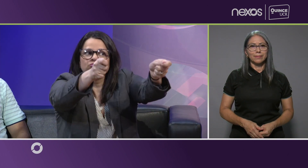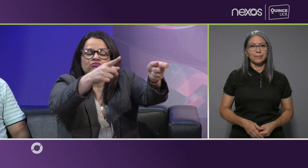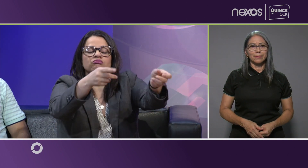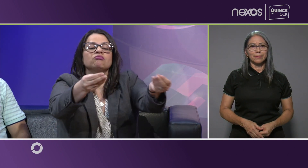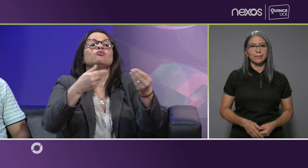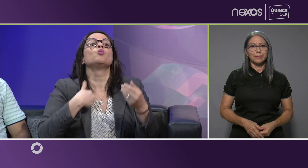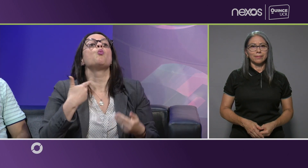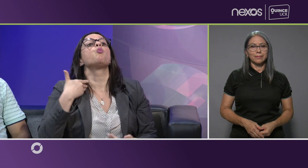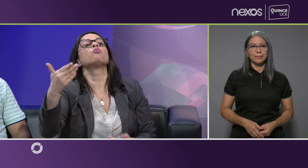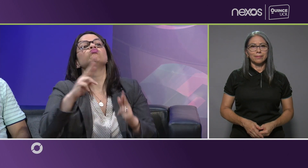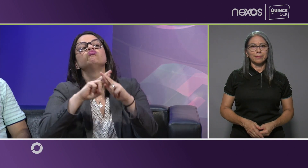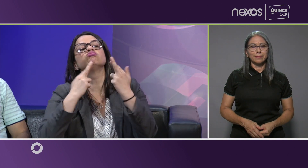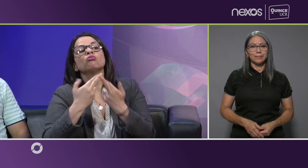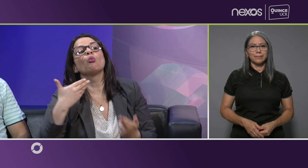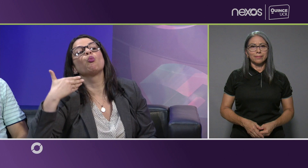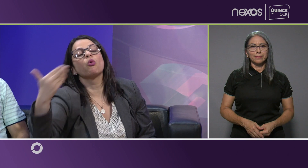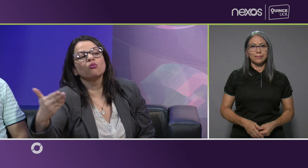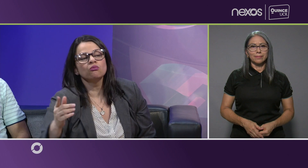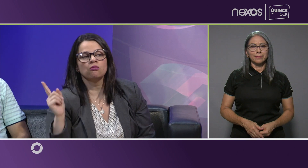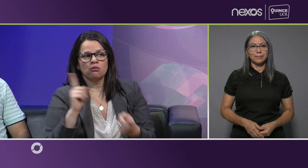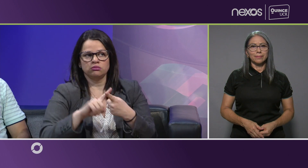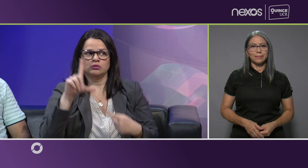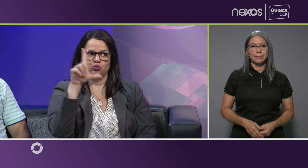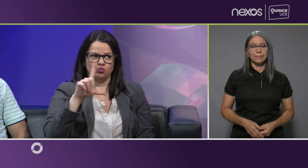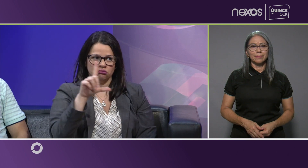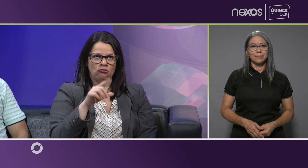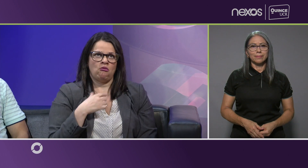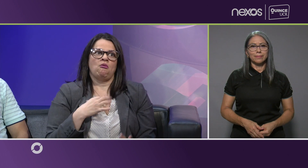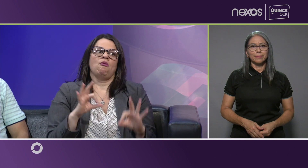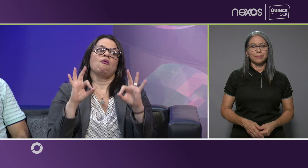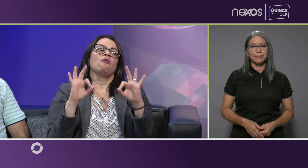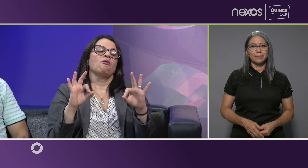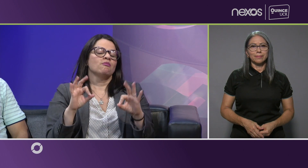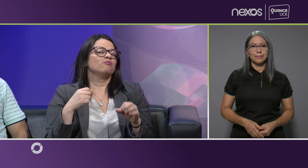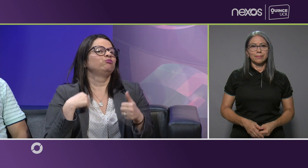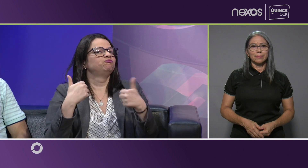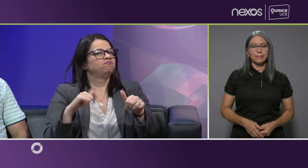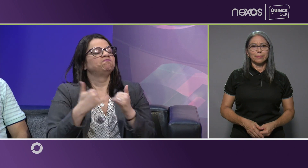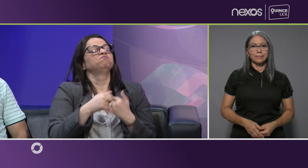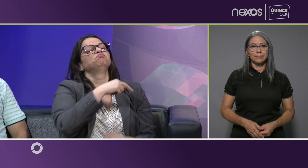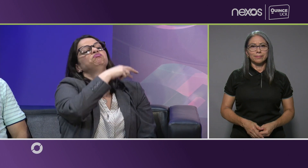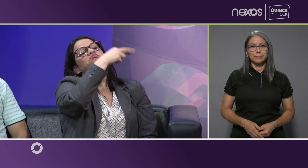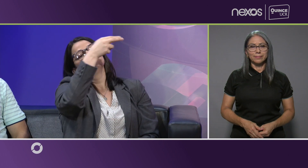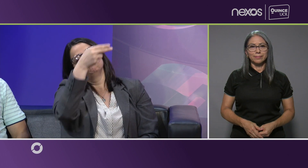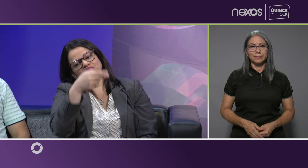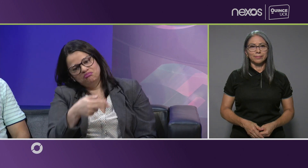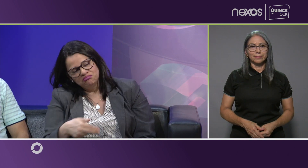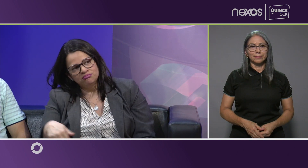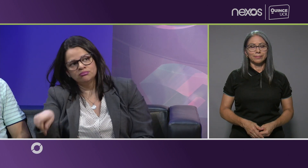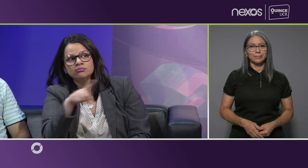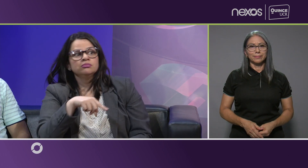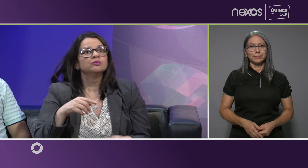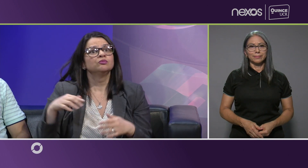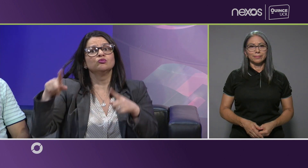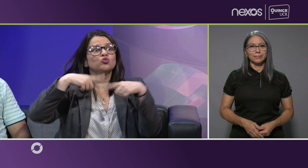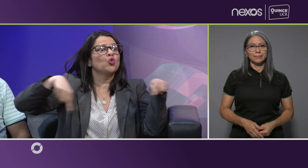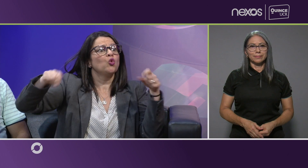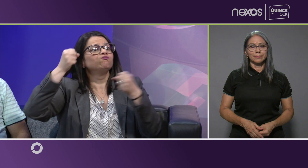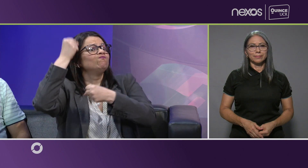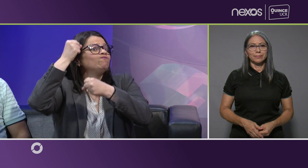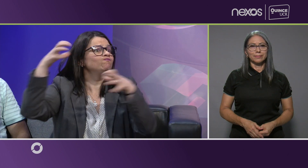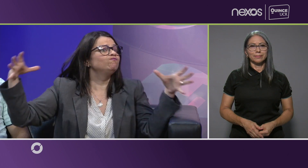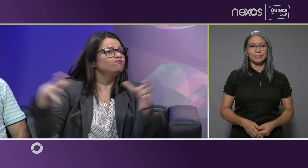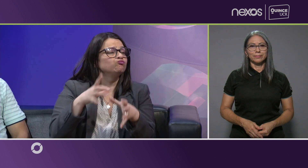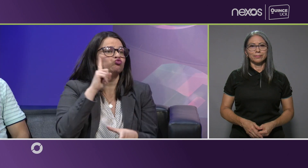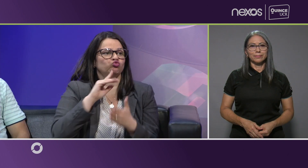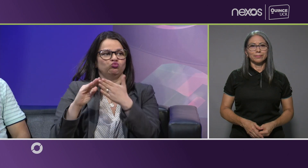importante es la carta que le estábamos dando a ella. Entonces esperábamos respuesta de ella y nos dijeron que hasta el lunes. Entonces, bueno, nos